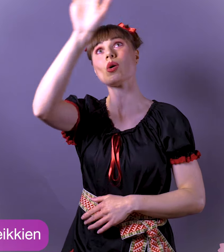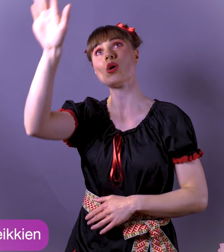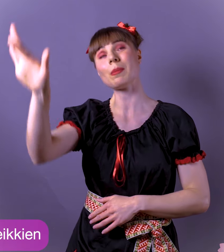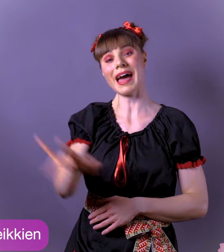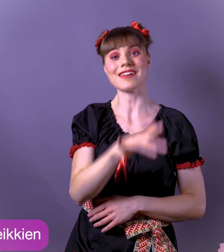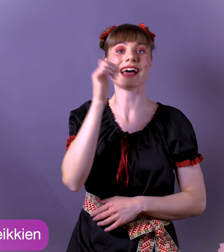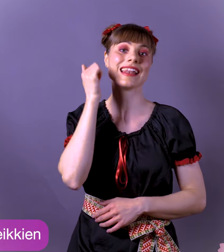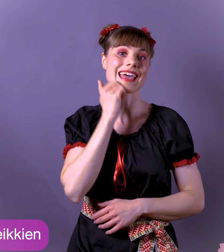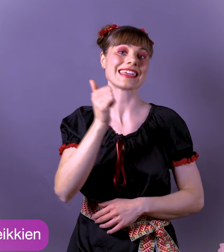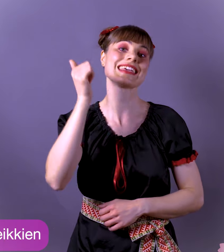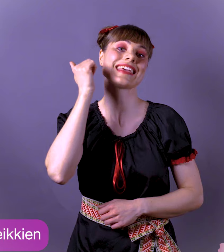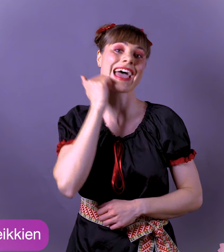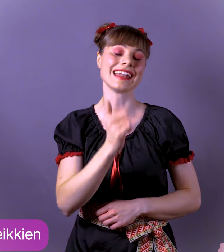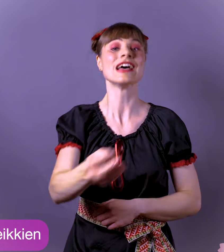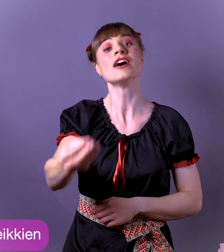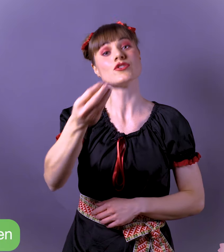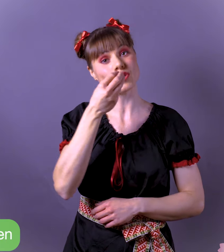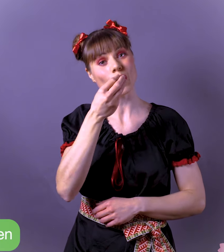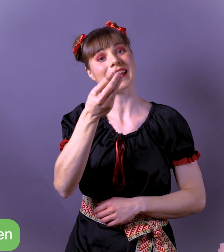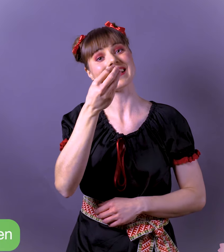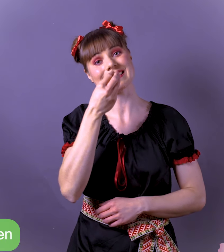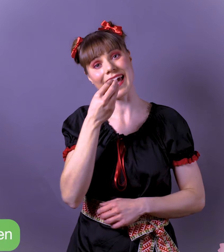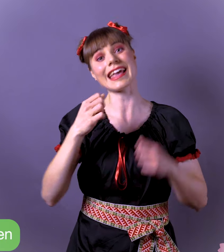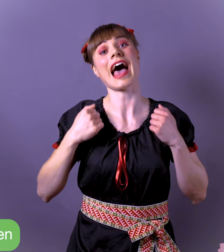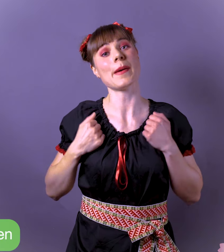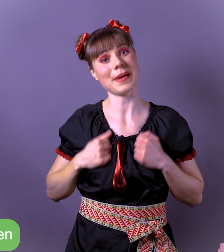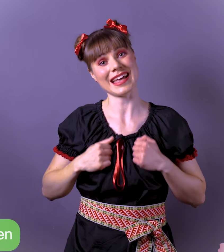kuluu päivän leikkien, syöden sekä